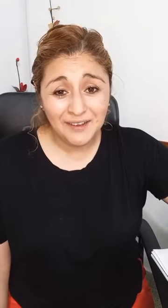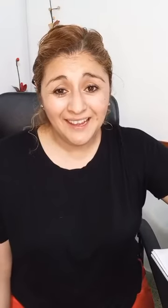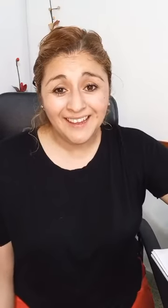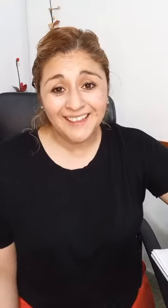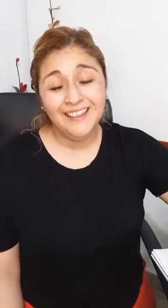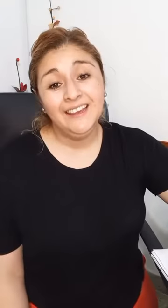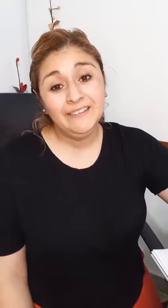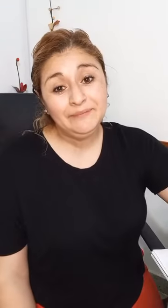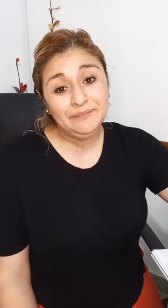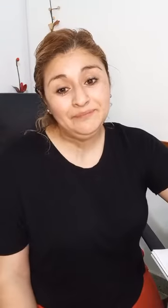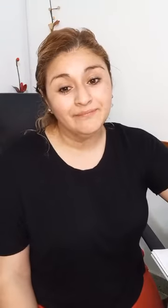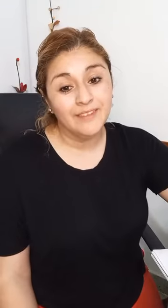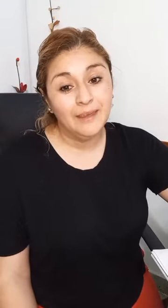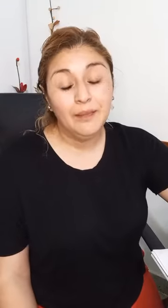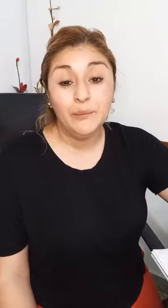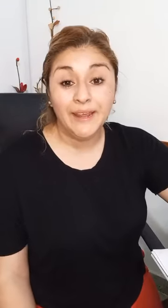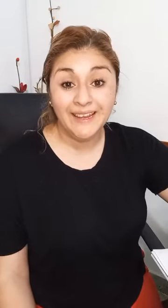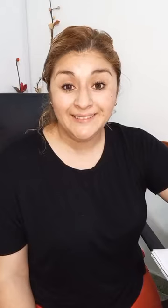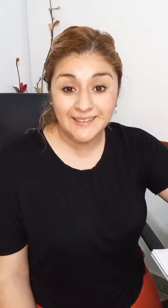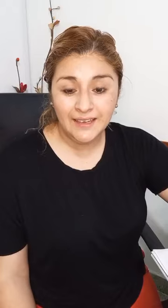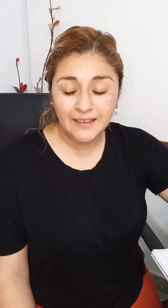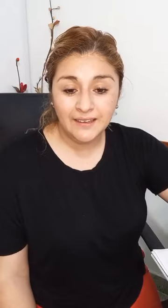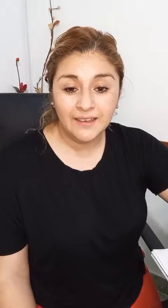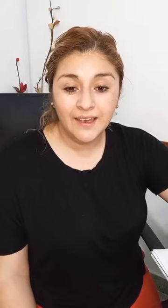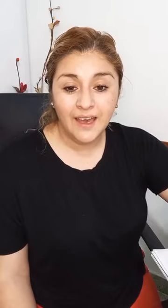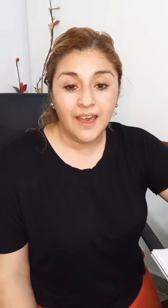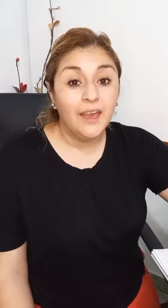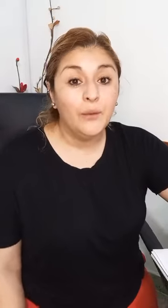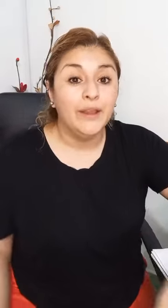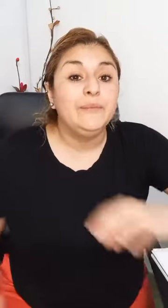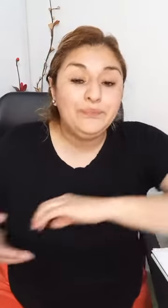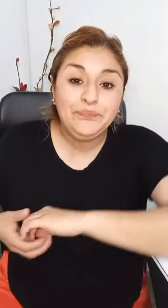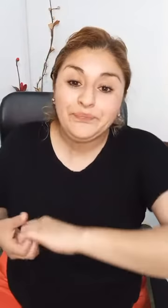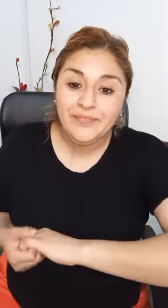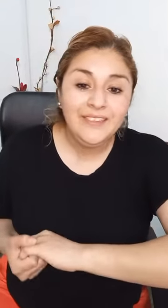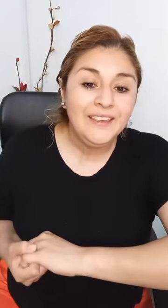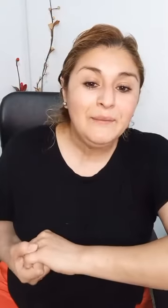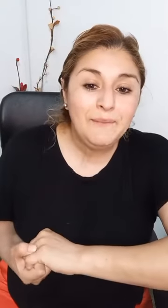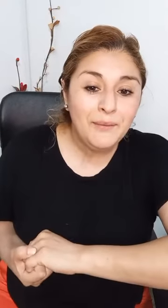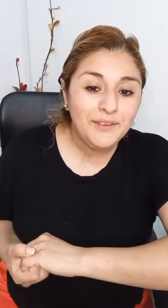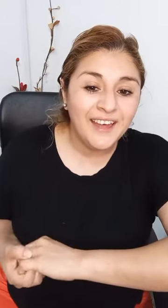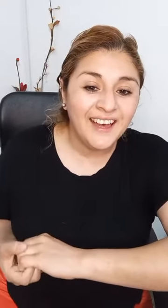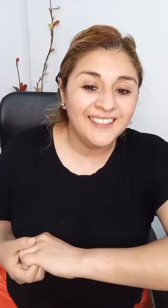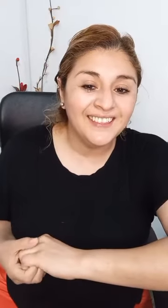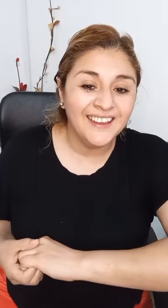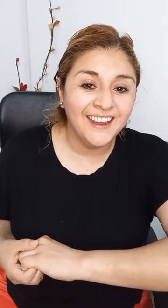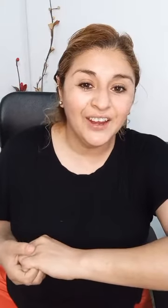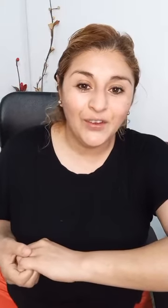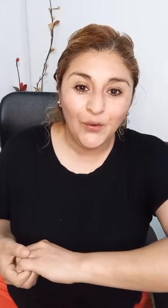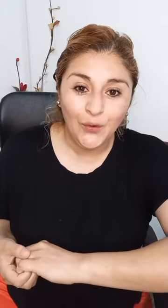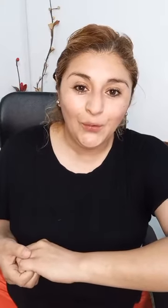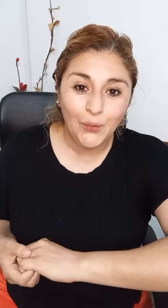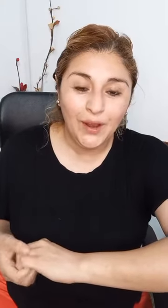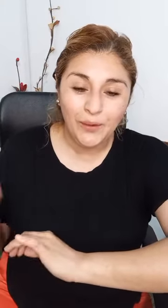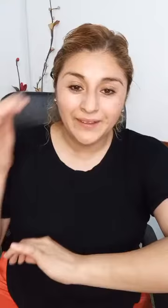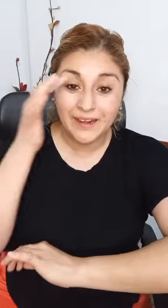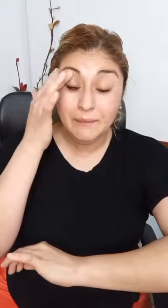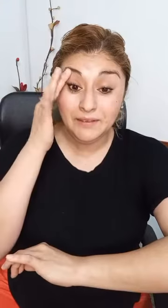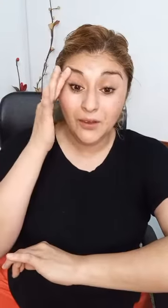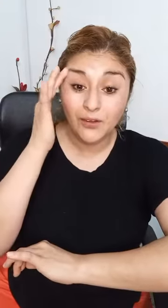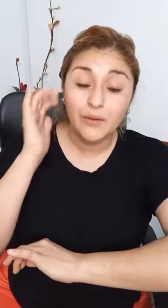de Casa Dirica Argentina. Mi nombre es Nancy y bueno, vamos a tener hoy